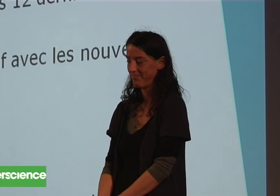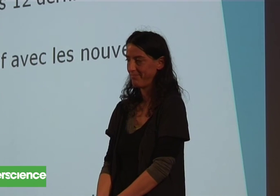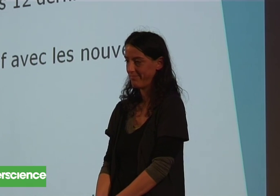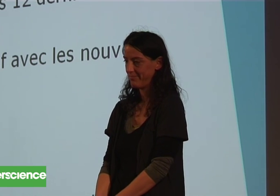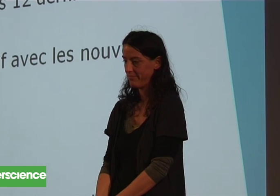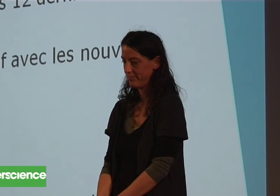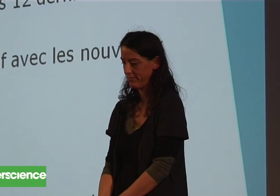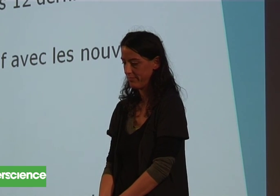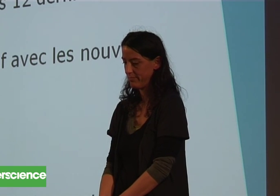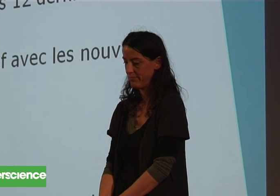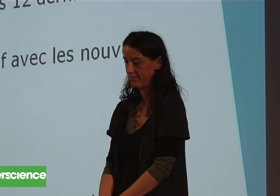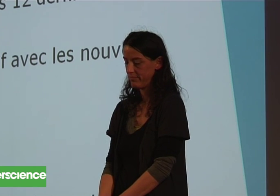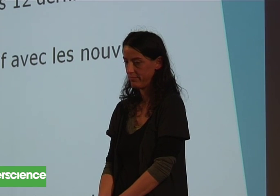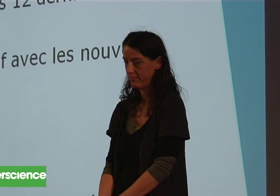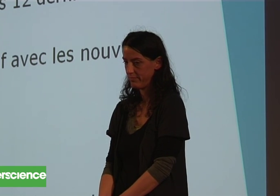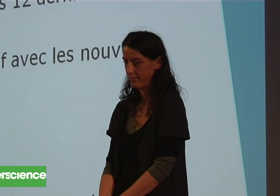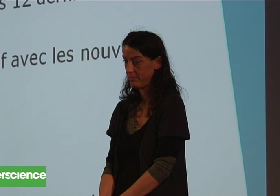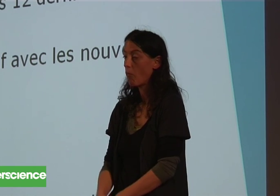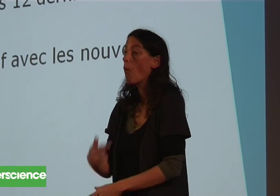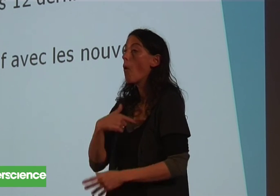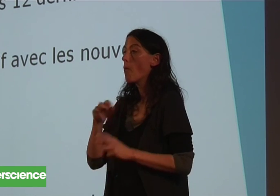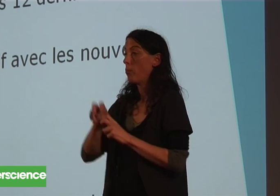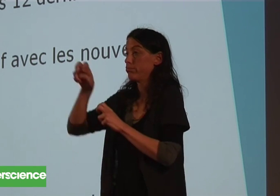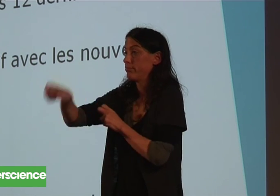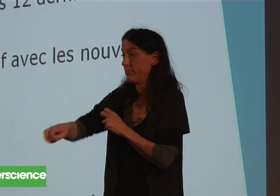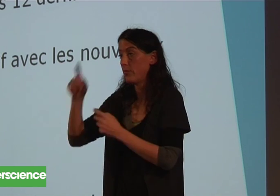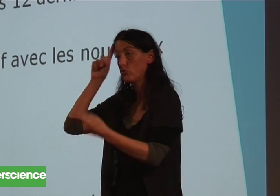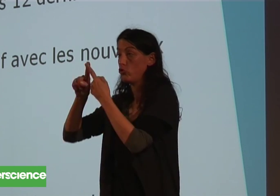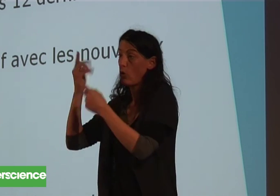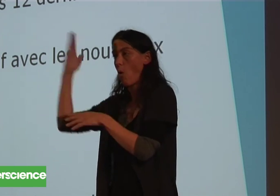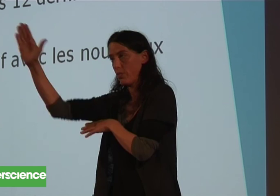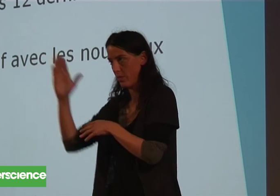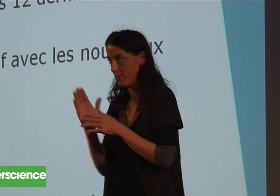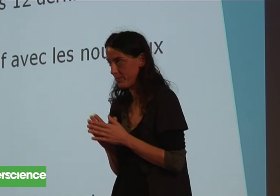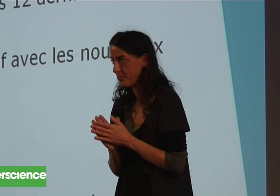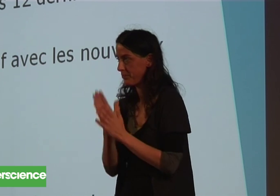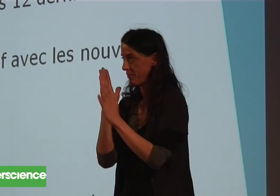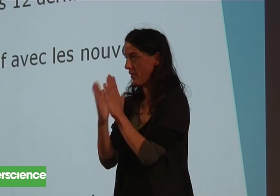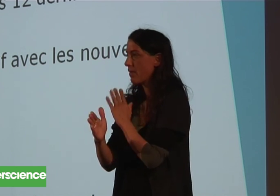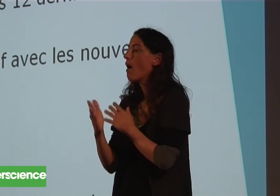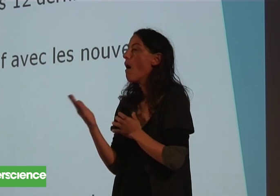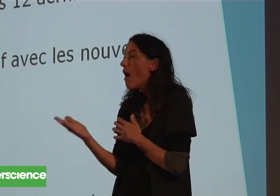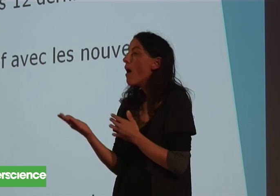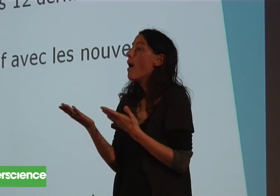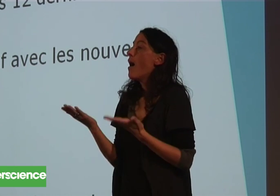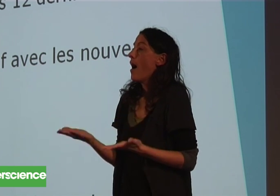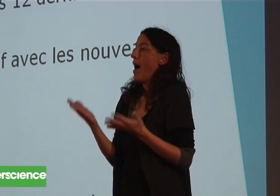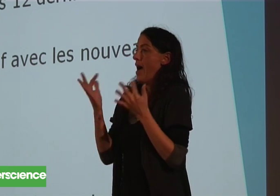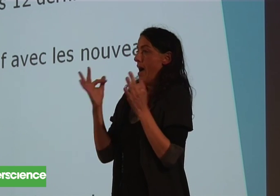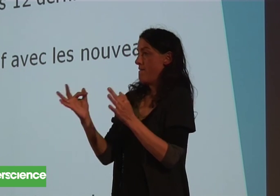Alors sans transition, donc je change de sujet pour aborder maintenant les questions autour de la sexualité.